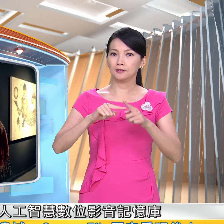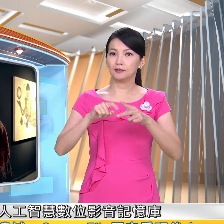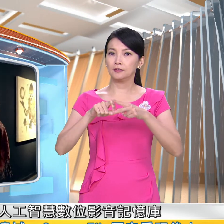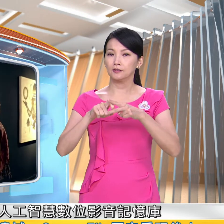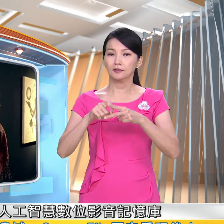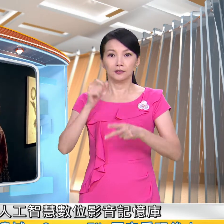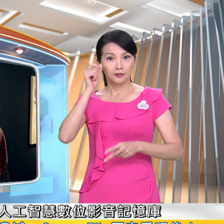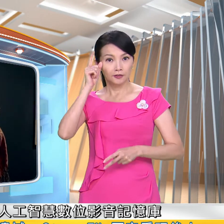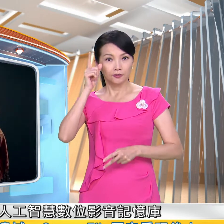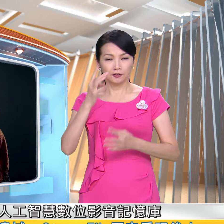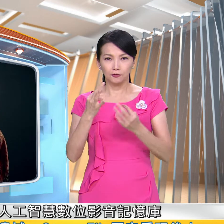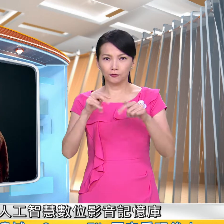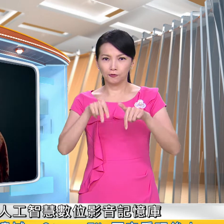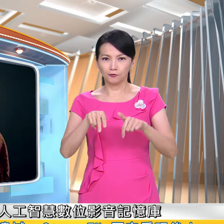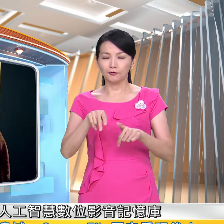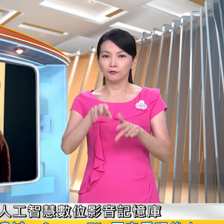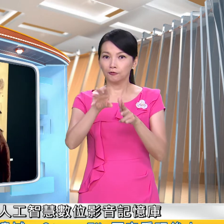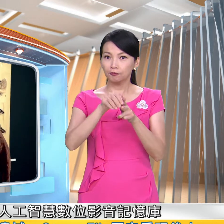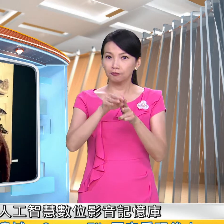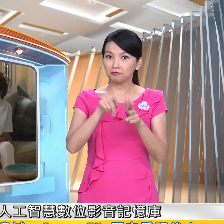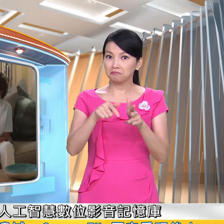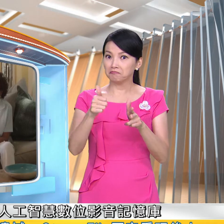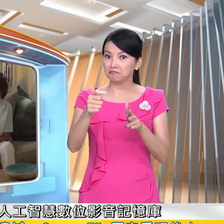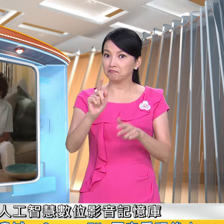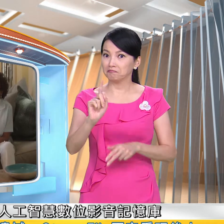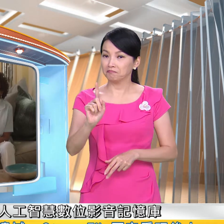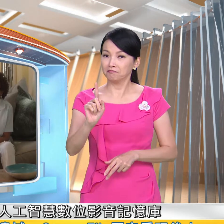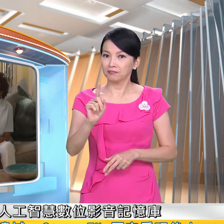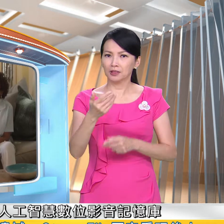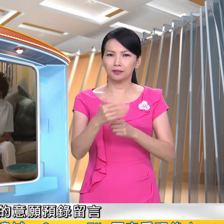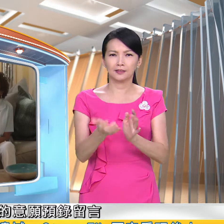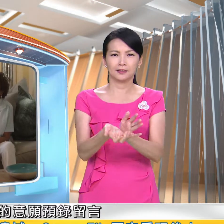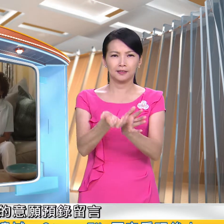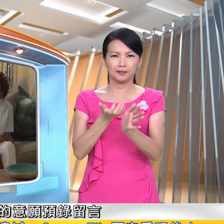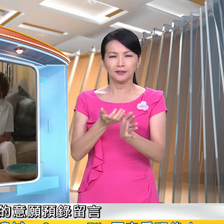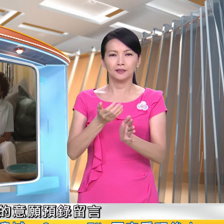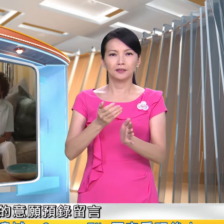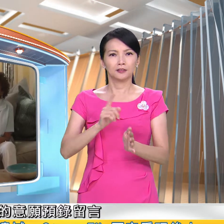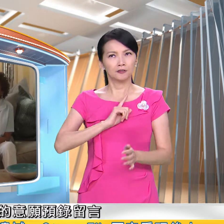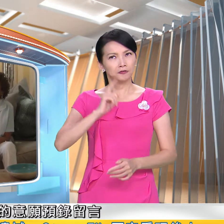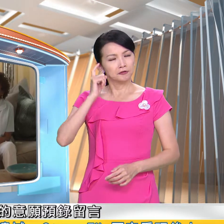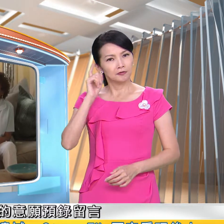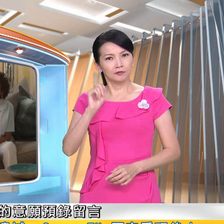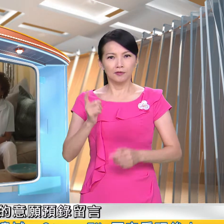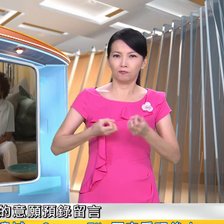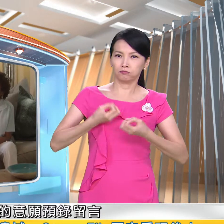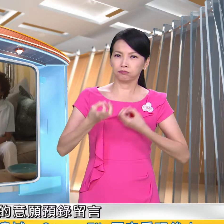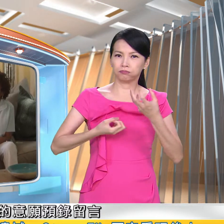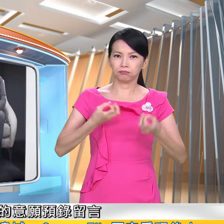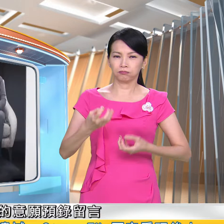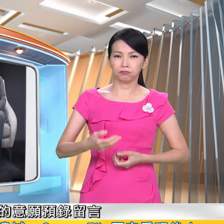现在透过人工智慧数位影音记忆库，可以依照自己的意愿预录留